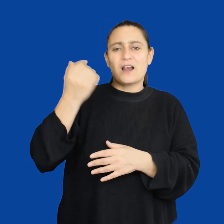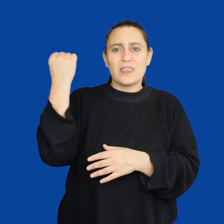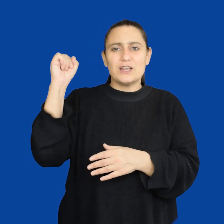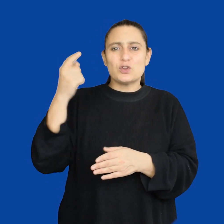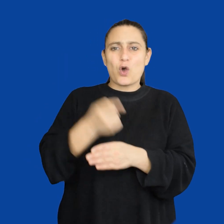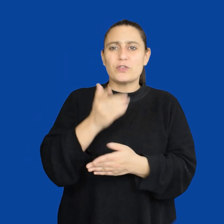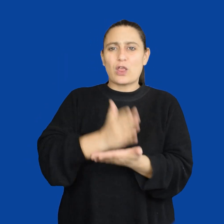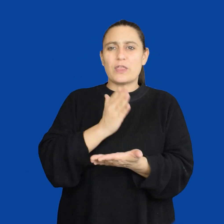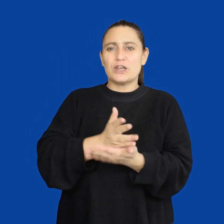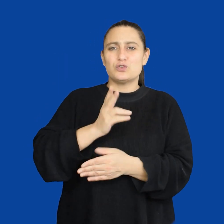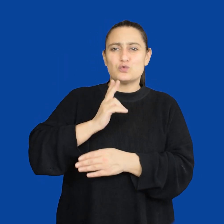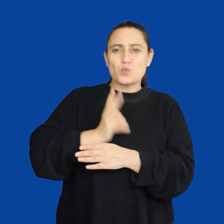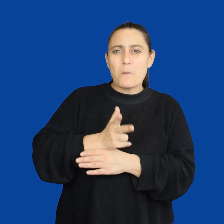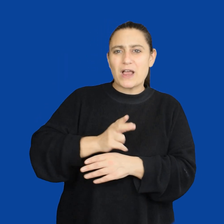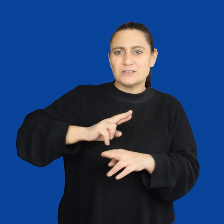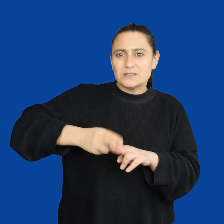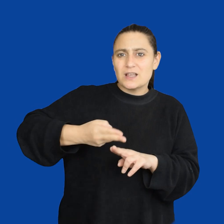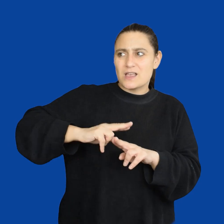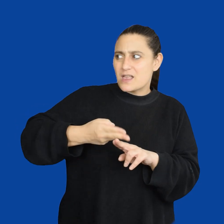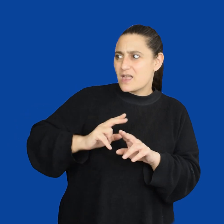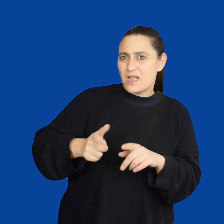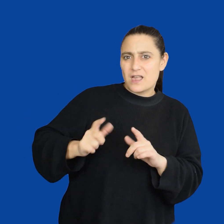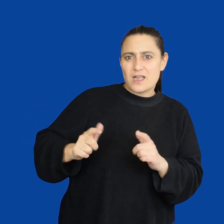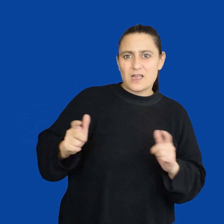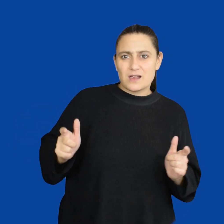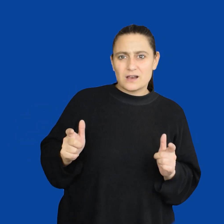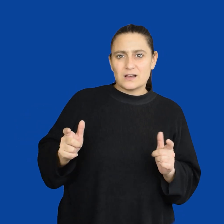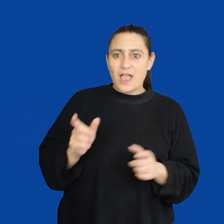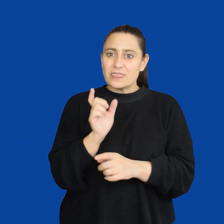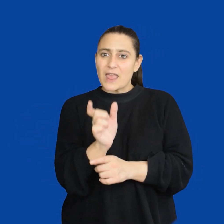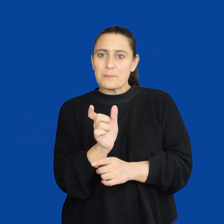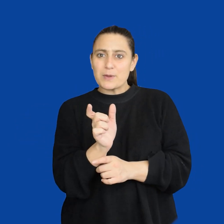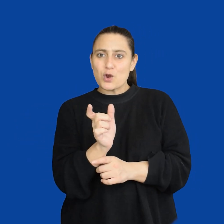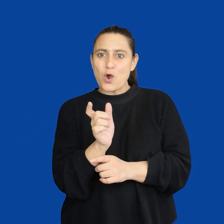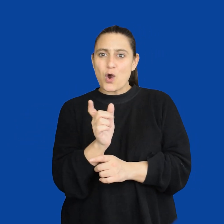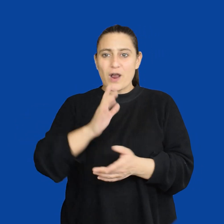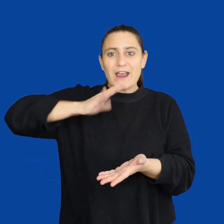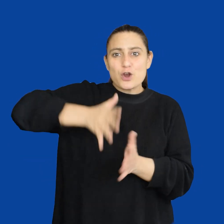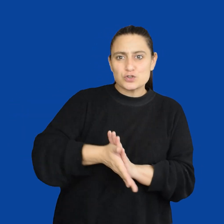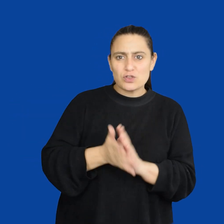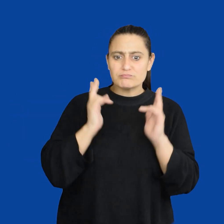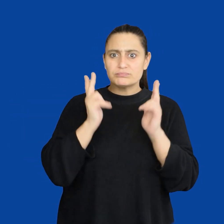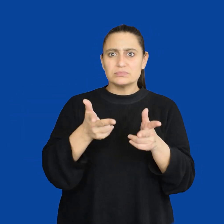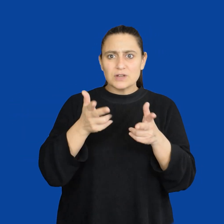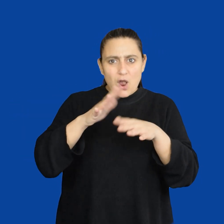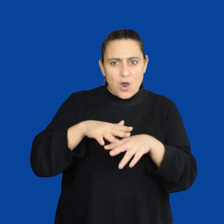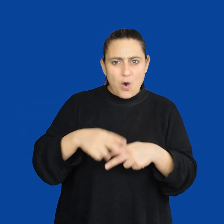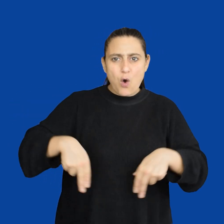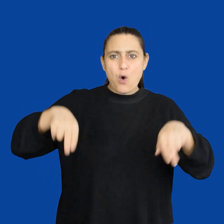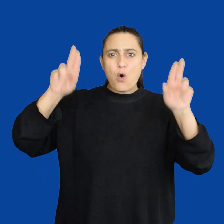los delitos de lesa humanidad más reiterados y voraces. El término fue mencionado en la primera sesión